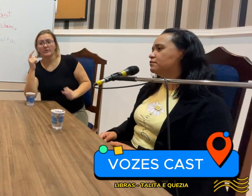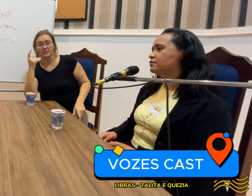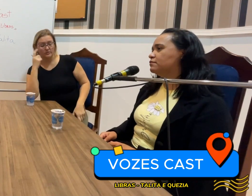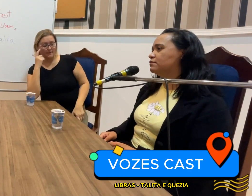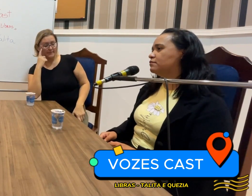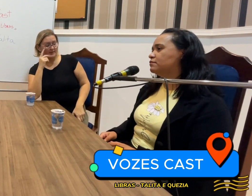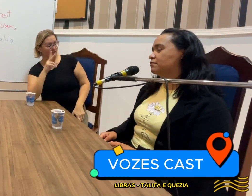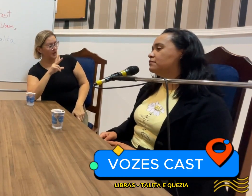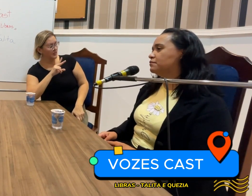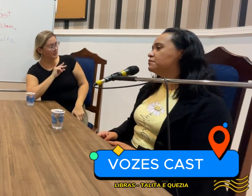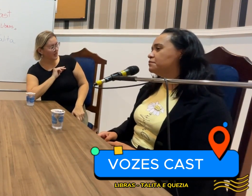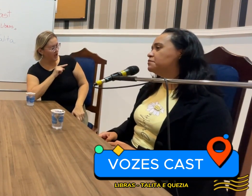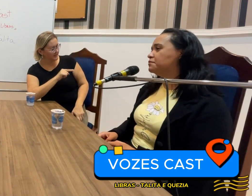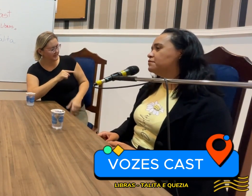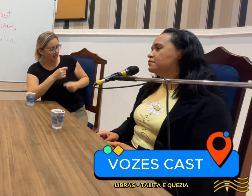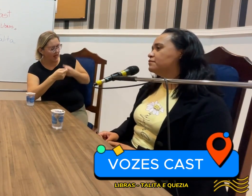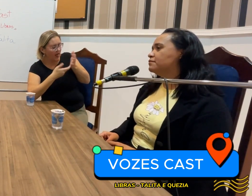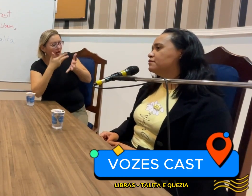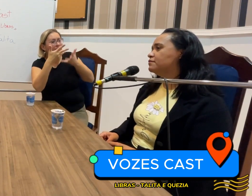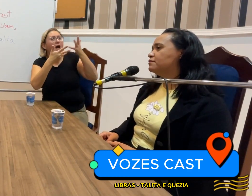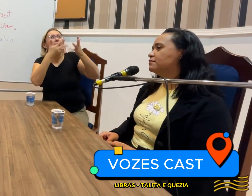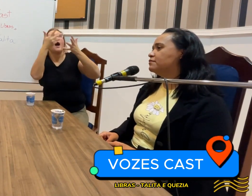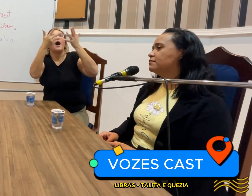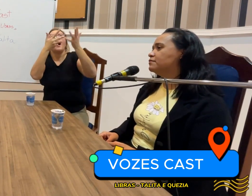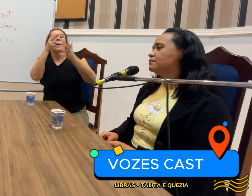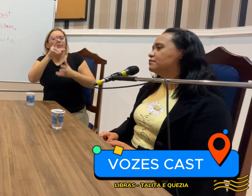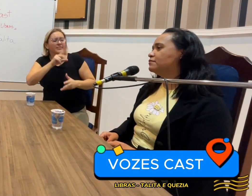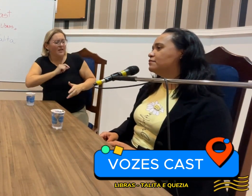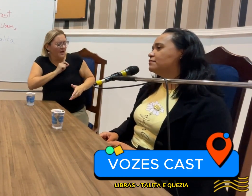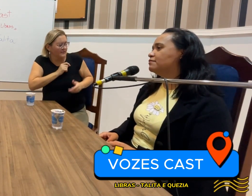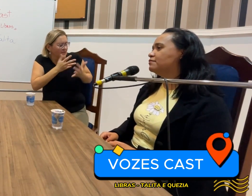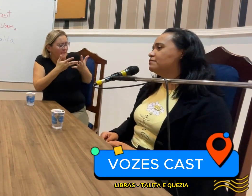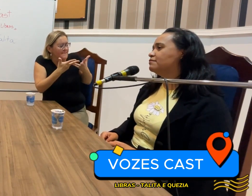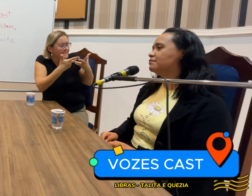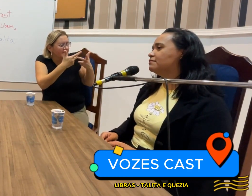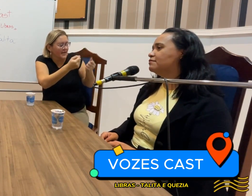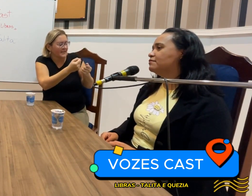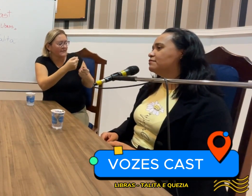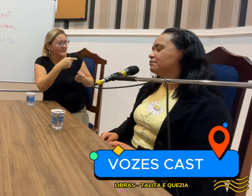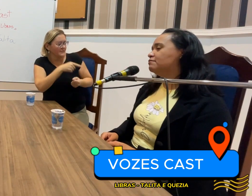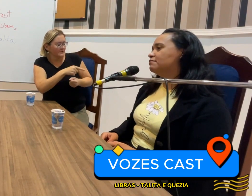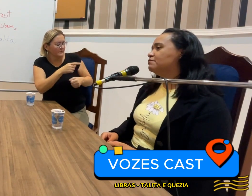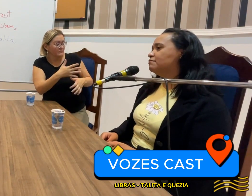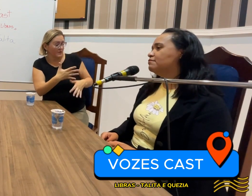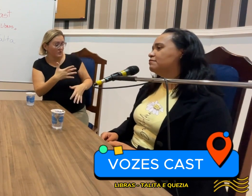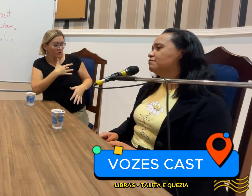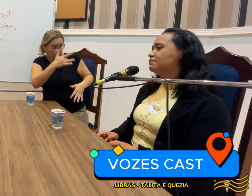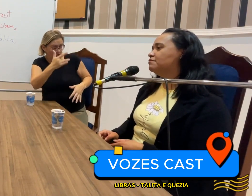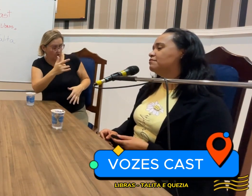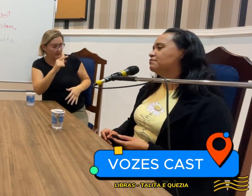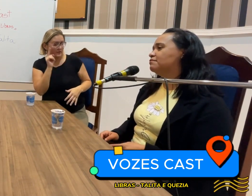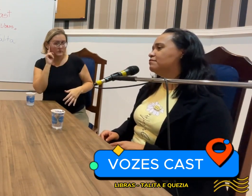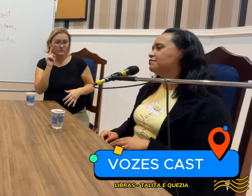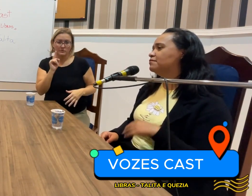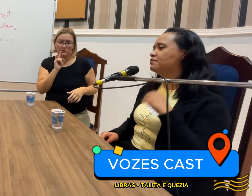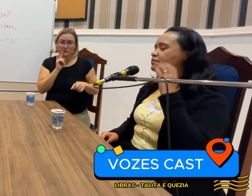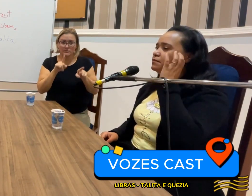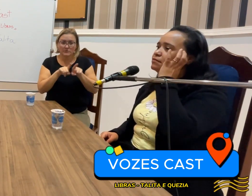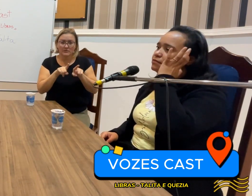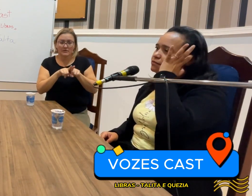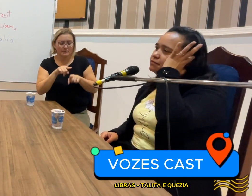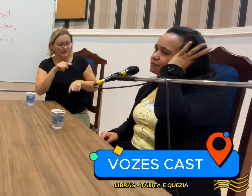como isso é incrível, né? Como isso mexe com essas pessoas. Então, a forma